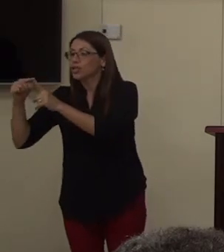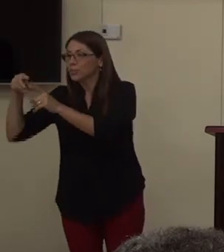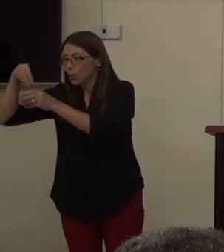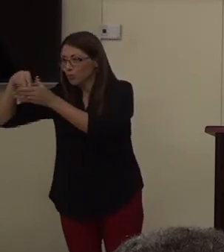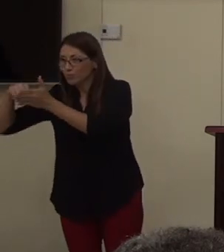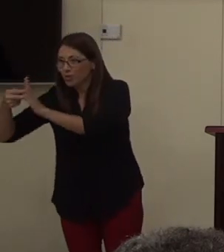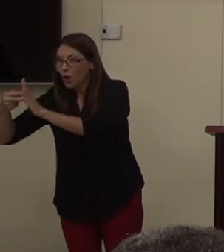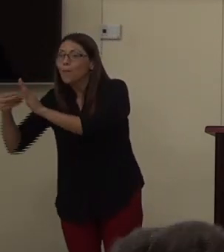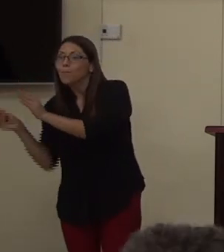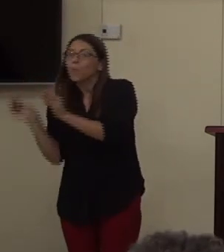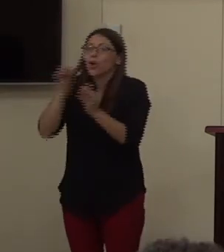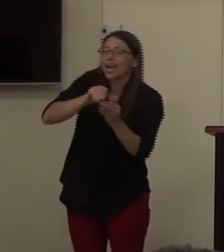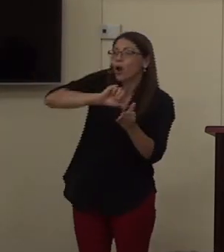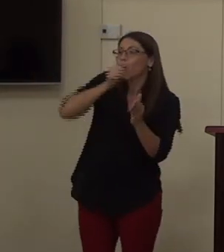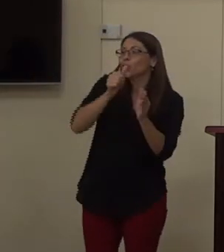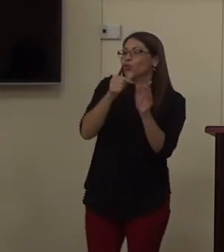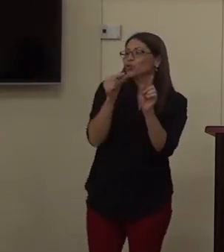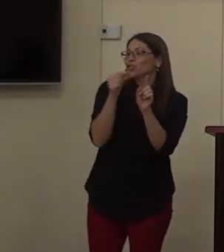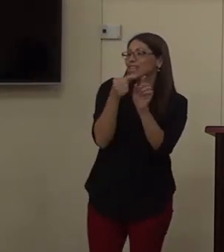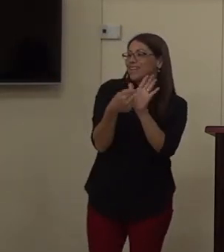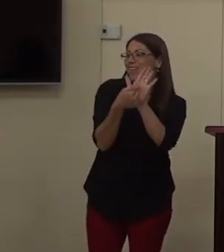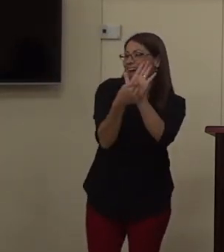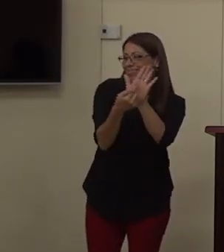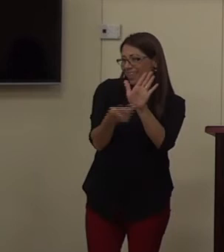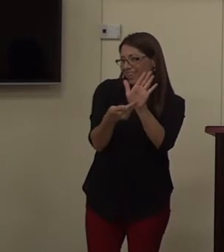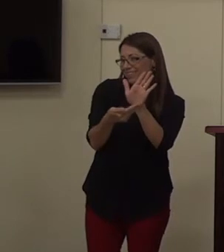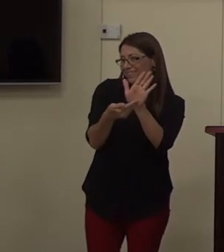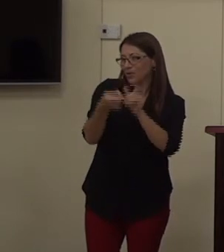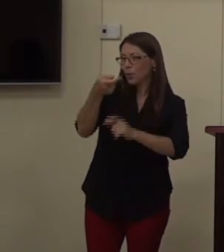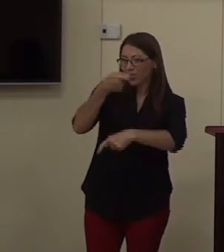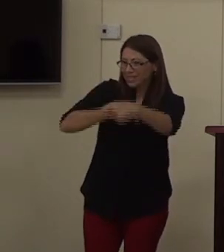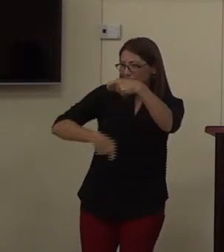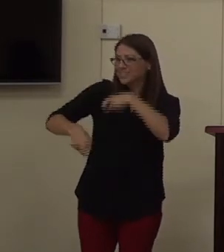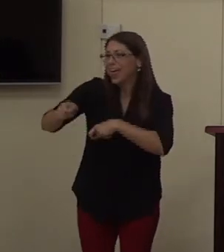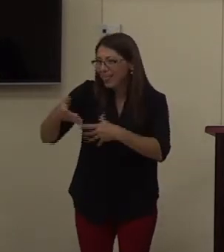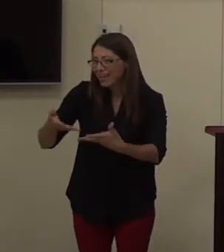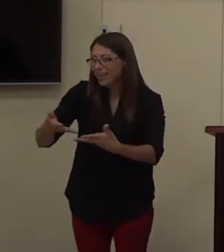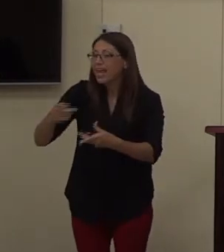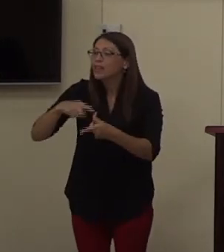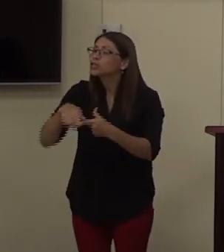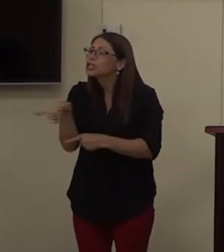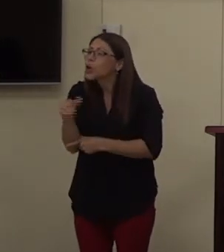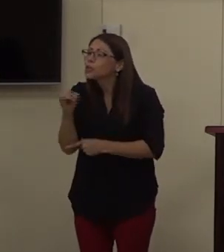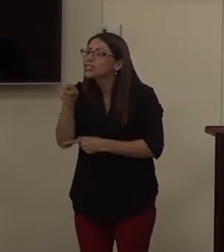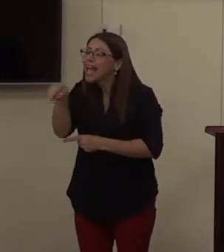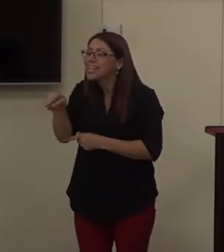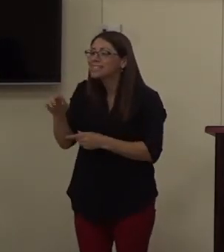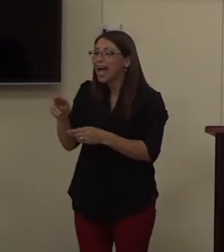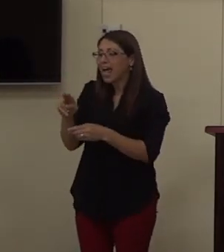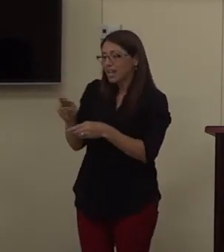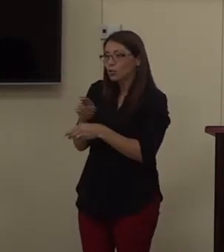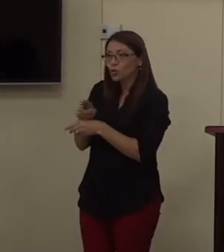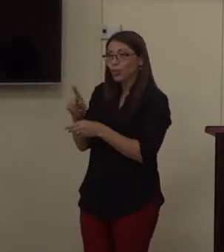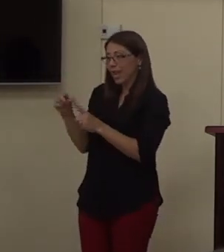lengua desplazada a la que se está planificando, ¿verdad? Entonces, es como si, y ahí está la construcción de neologismos, ¿verdad?